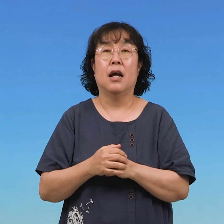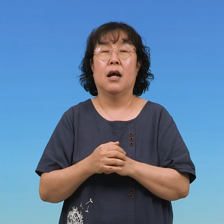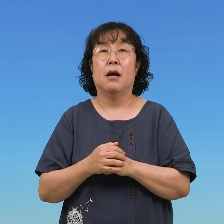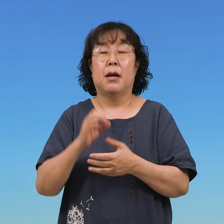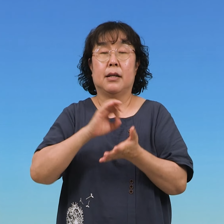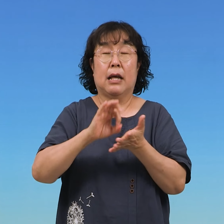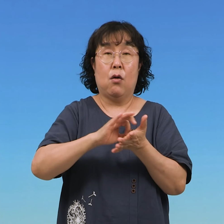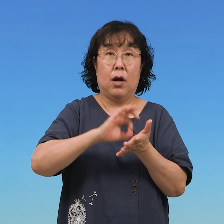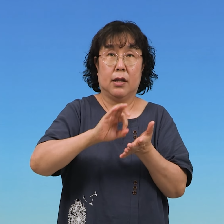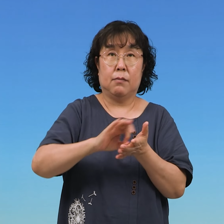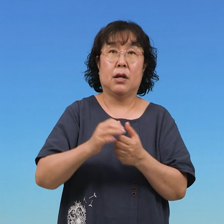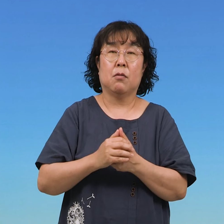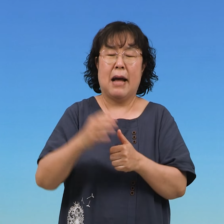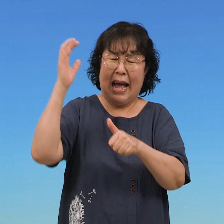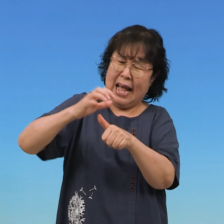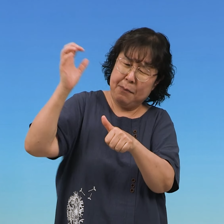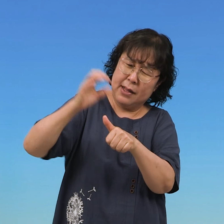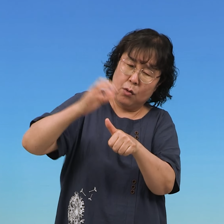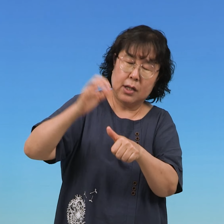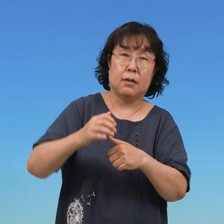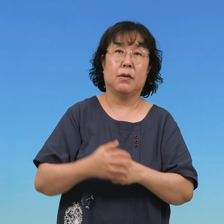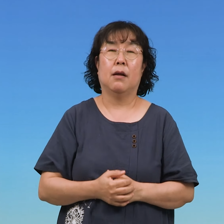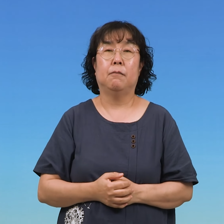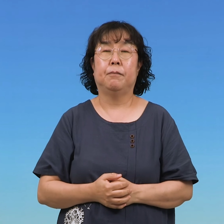이렇게 성의 없이 준비할 수 있느냐고.